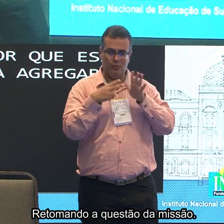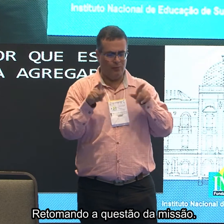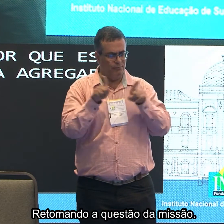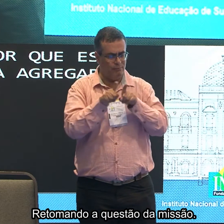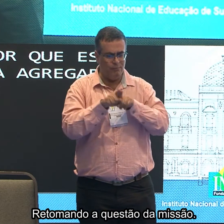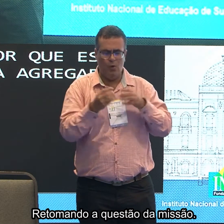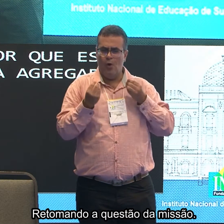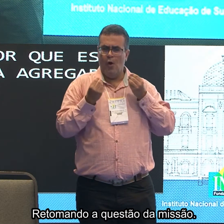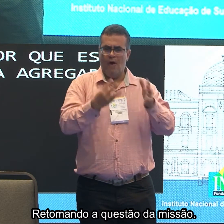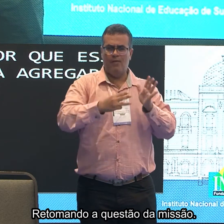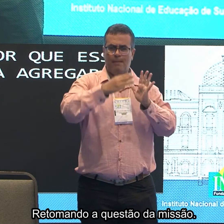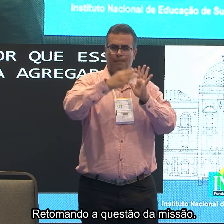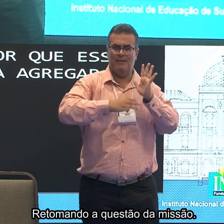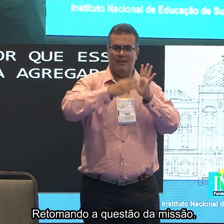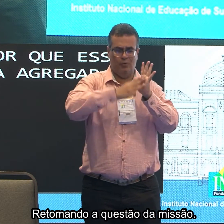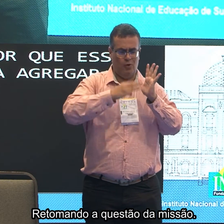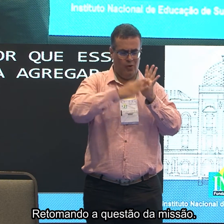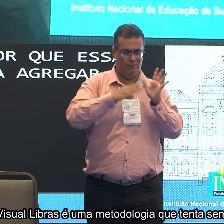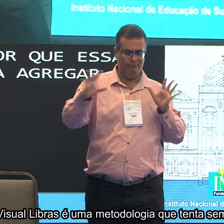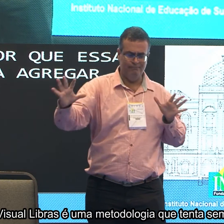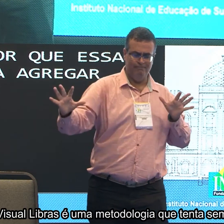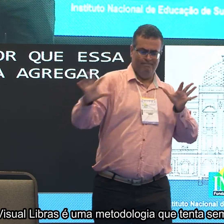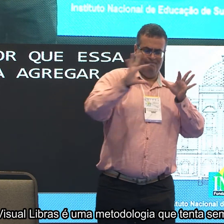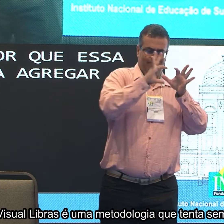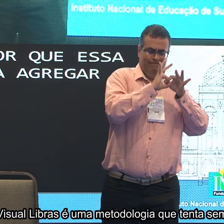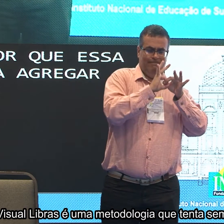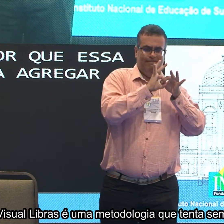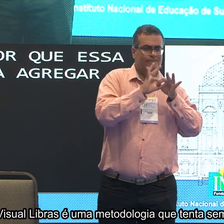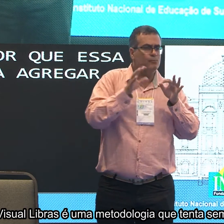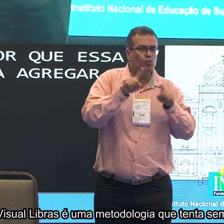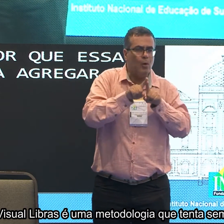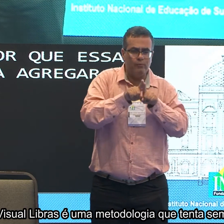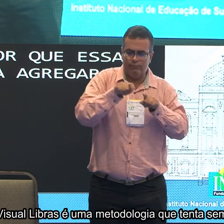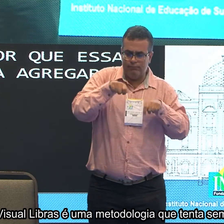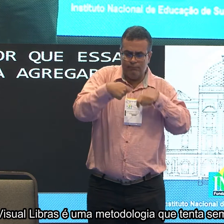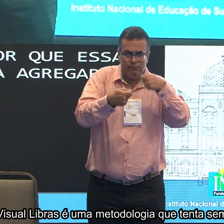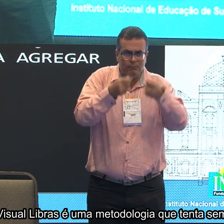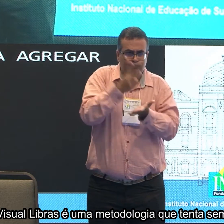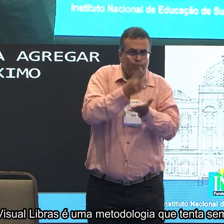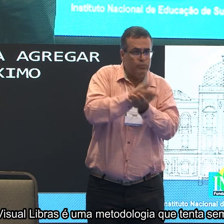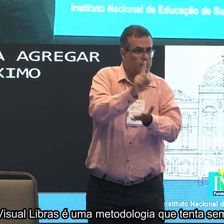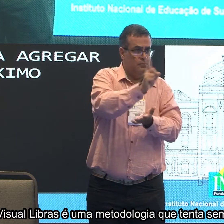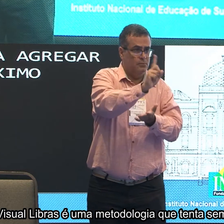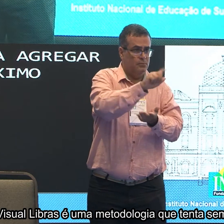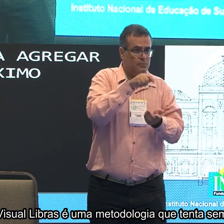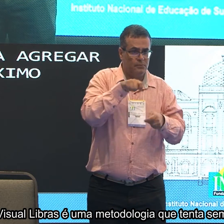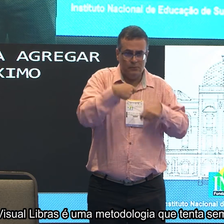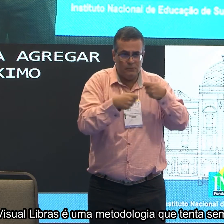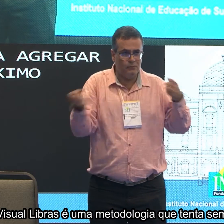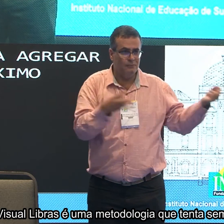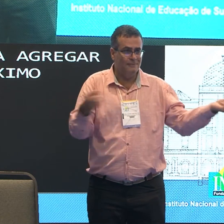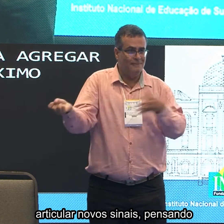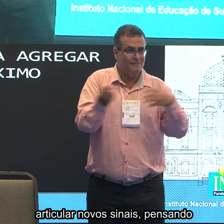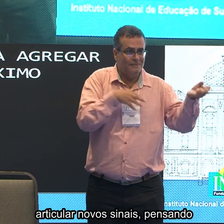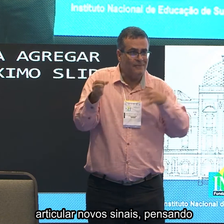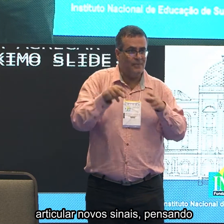Retomando a questão da missão, o Visual Libras é uma metodologia que tenta sempre